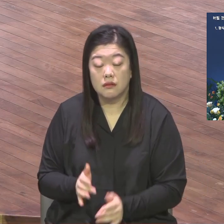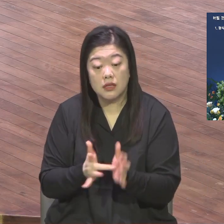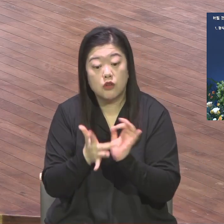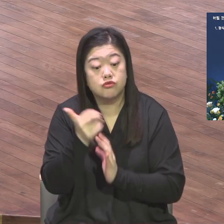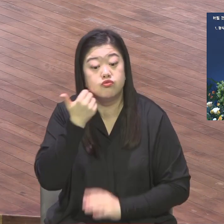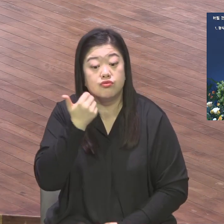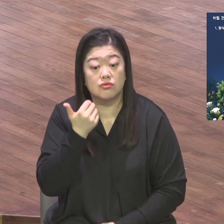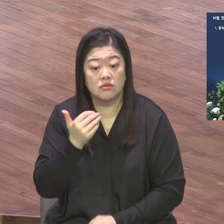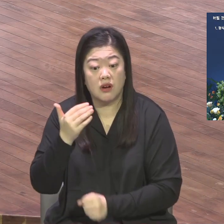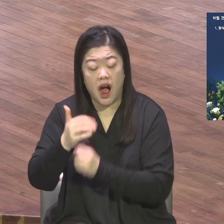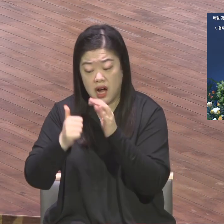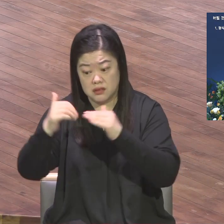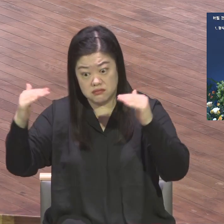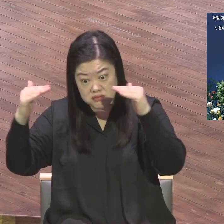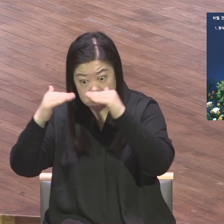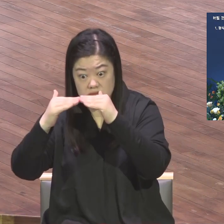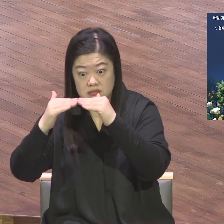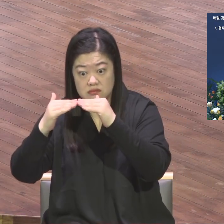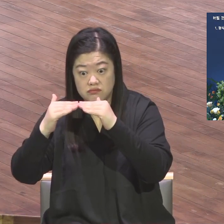예수님께서는 이들에게